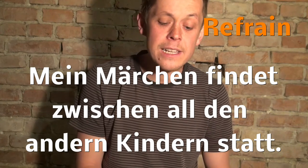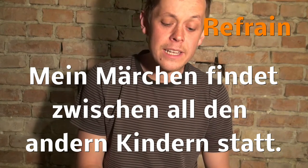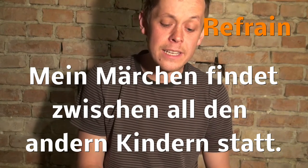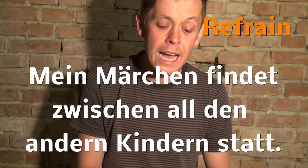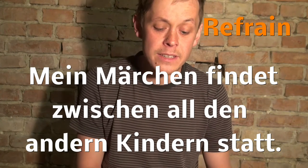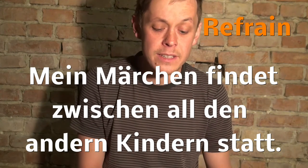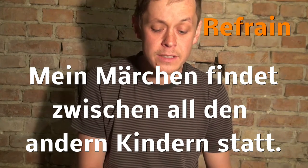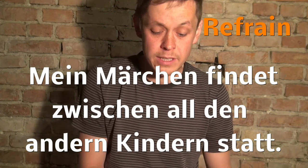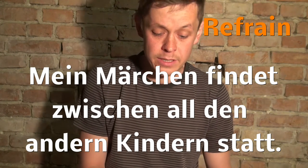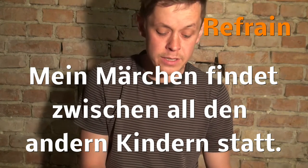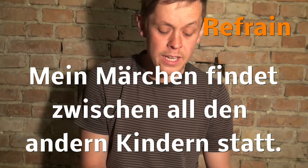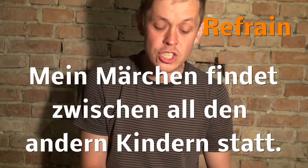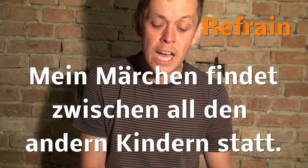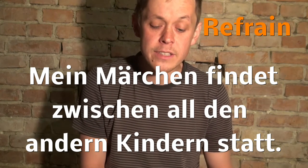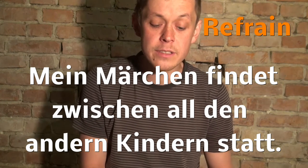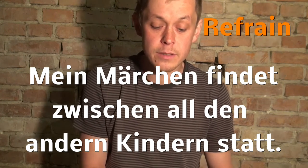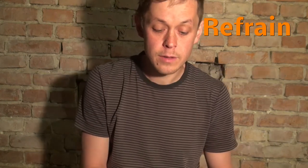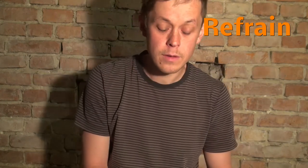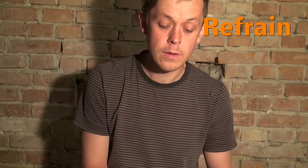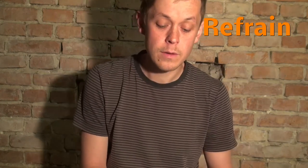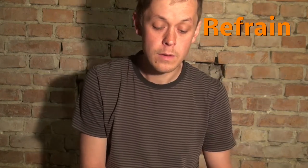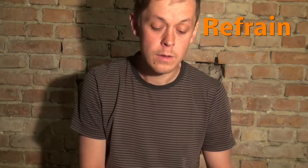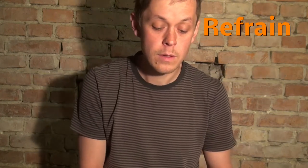den anderen Kindern statt.